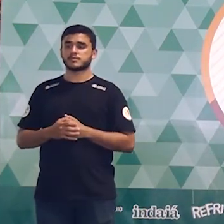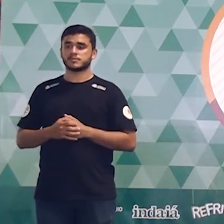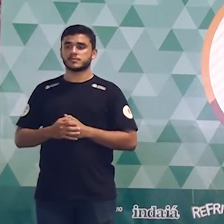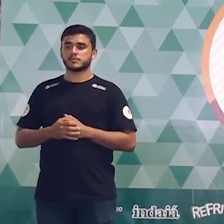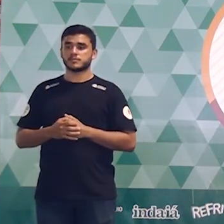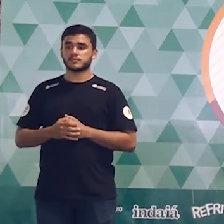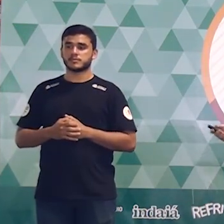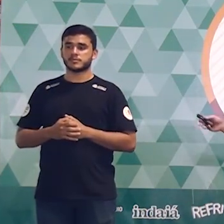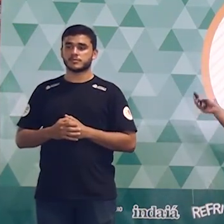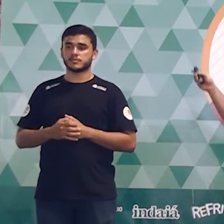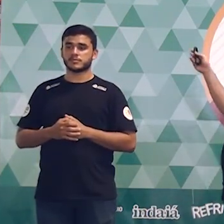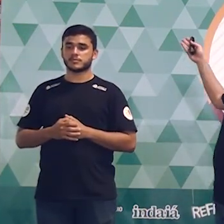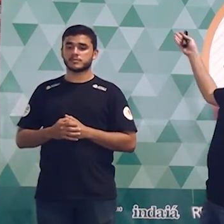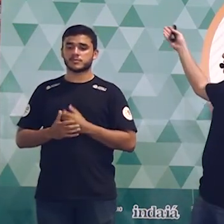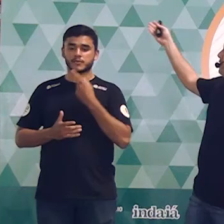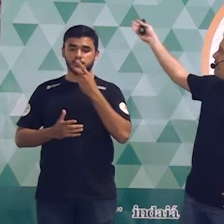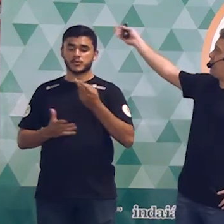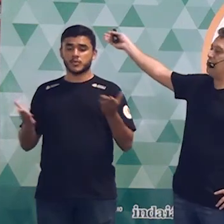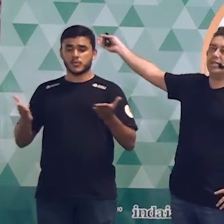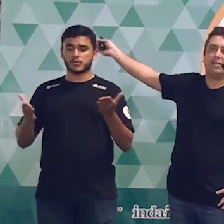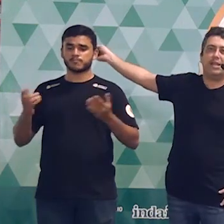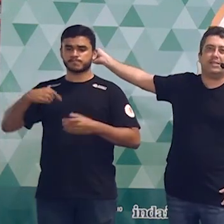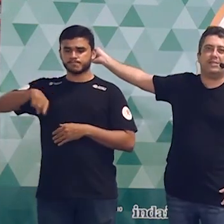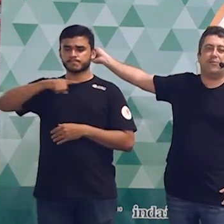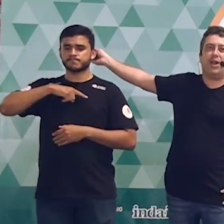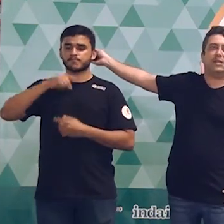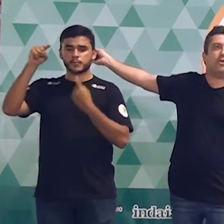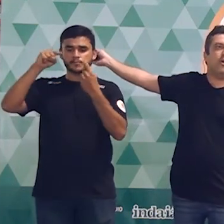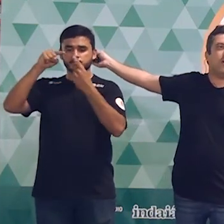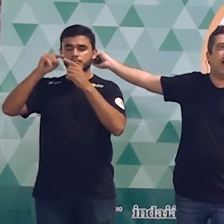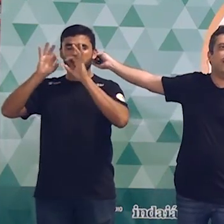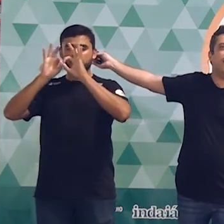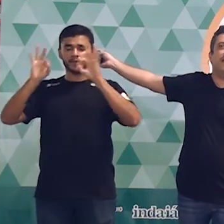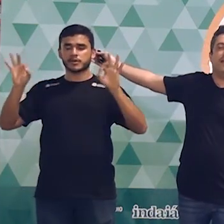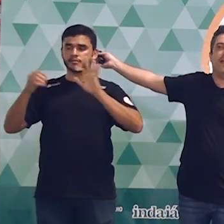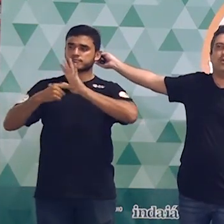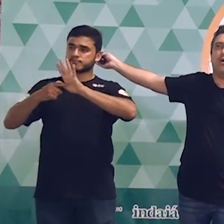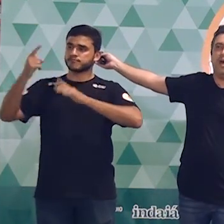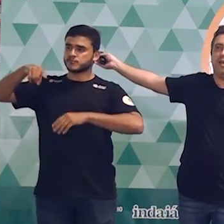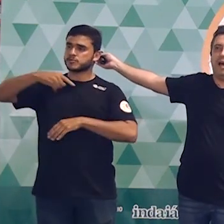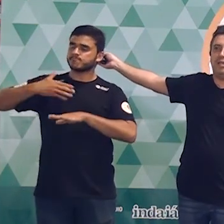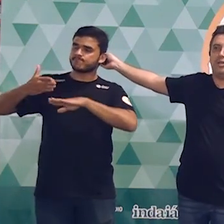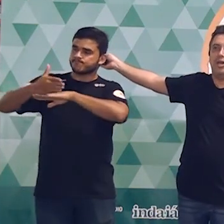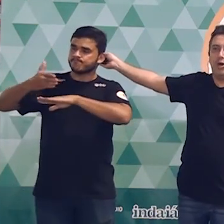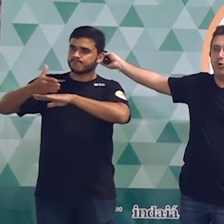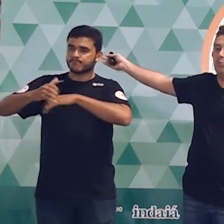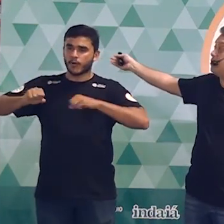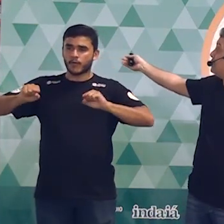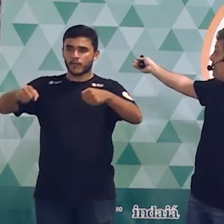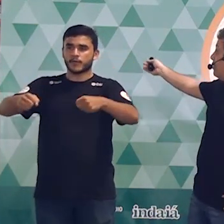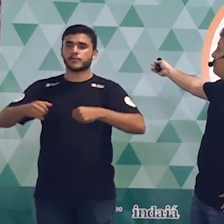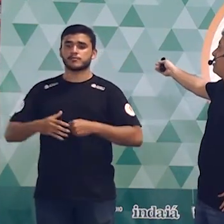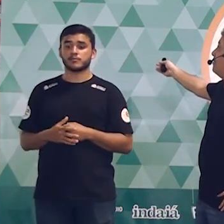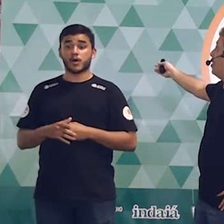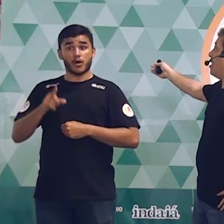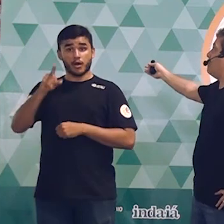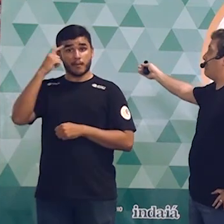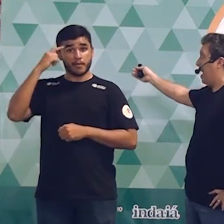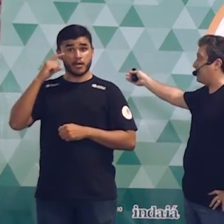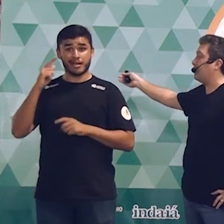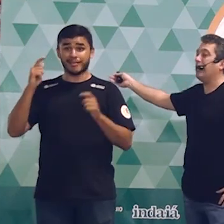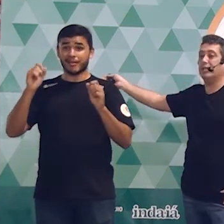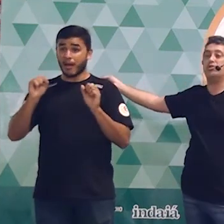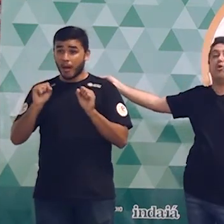tanto esforço, vai hoje ter com certeza essa frase colocada na sua realidade. O impossível não